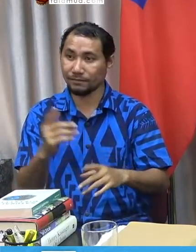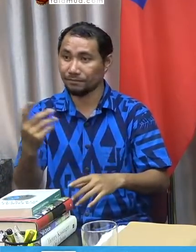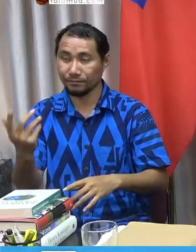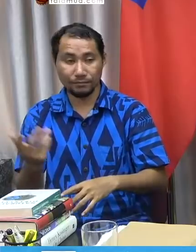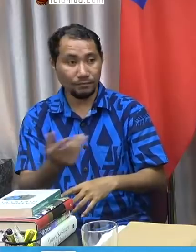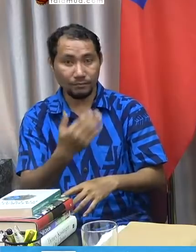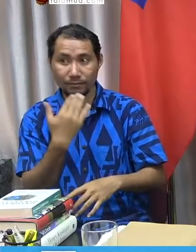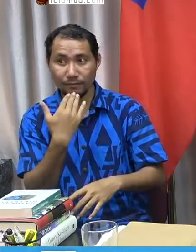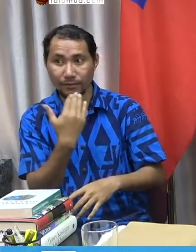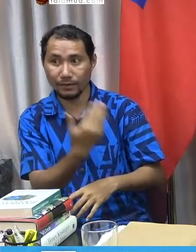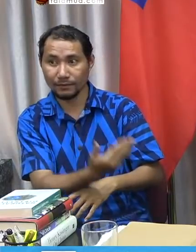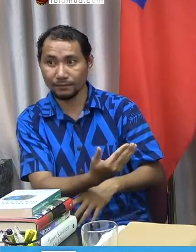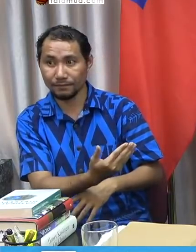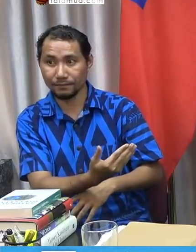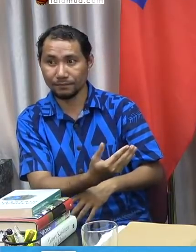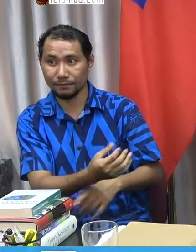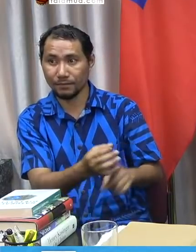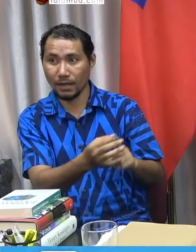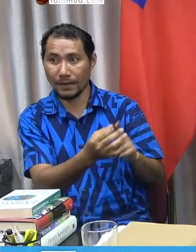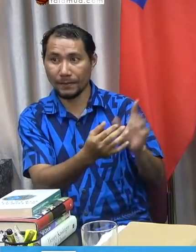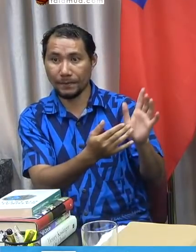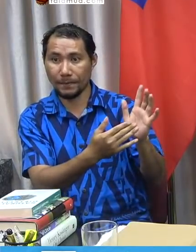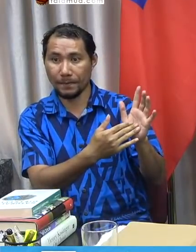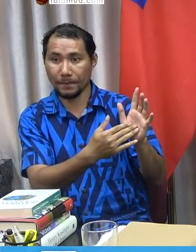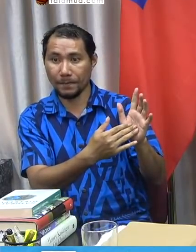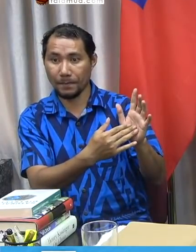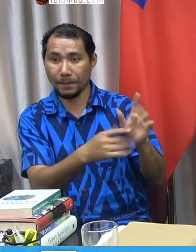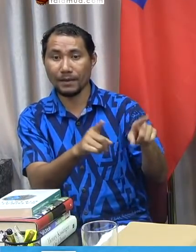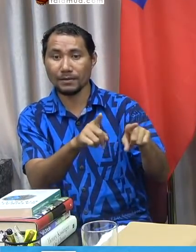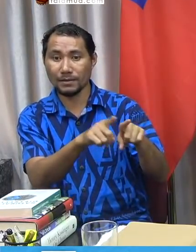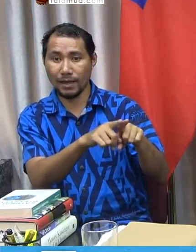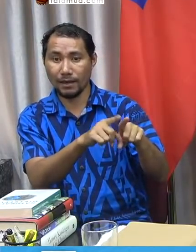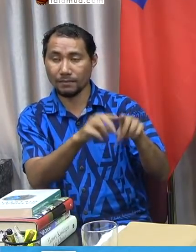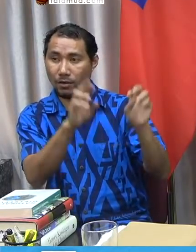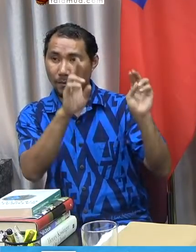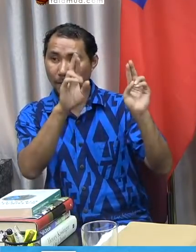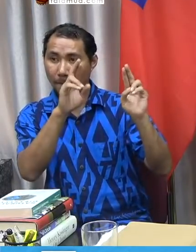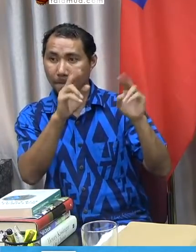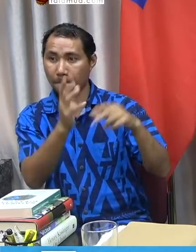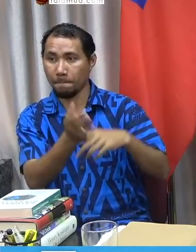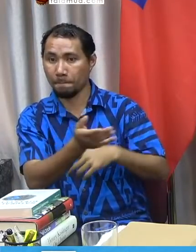Whawhitai, no whiona. I le mta upu a le tui tuli no atu.